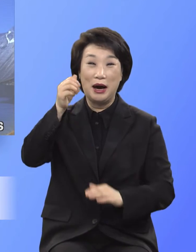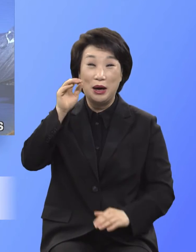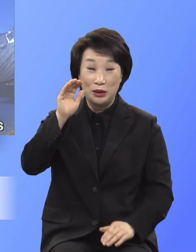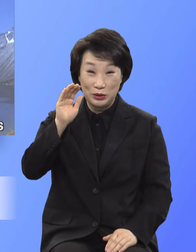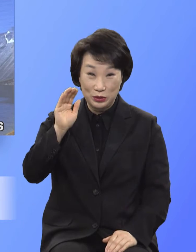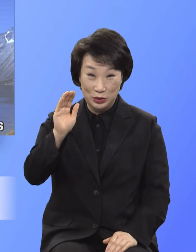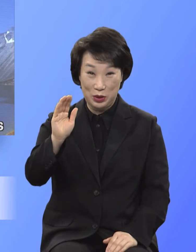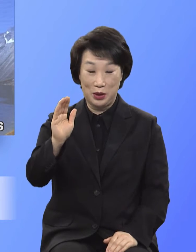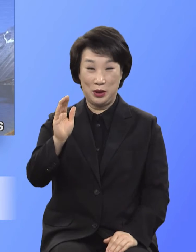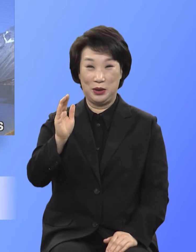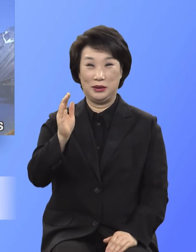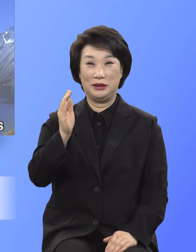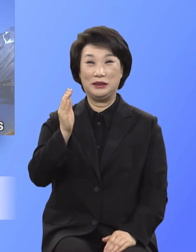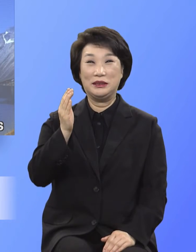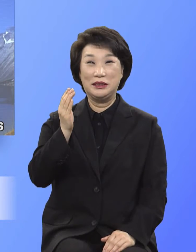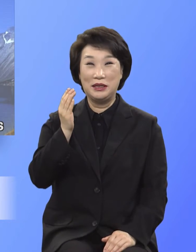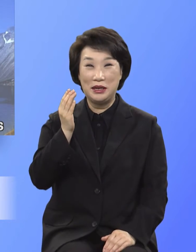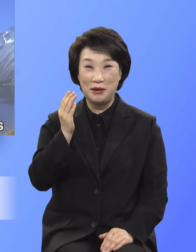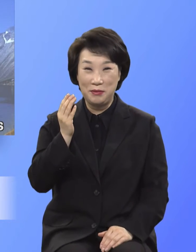소망